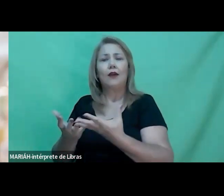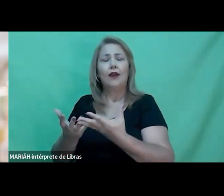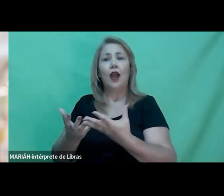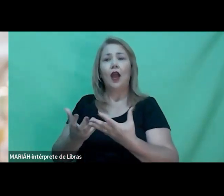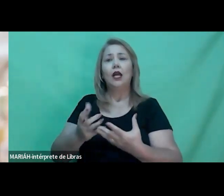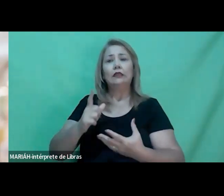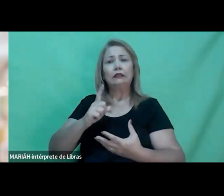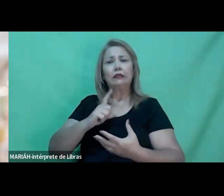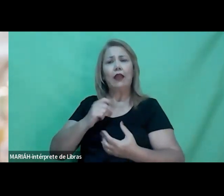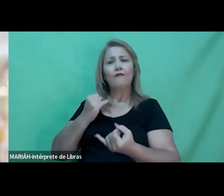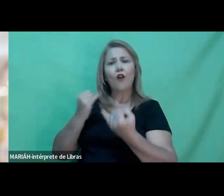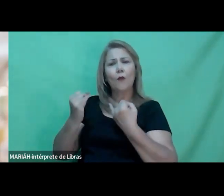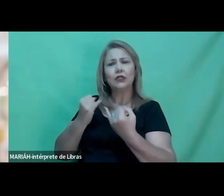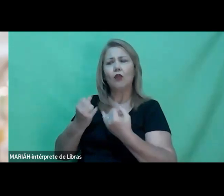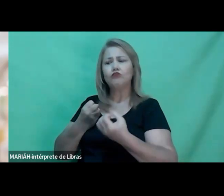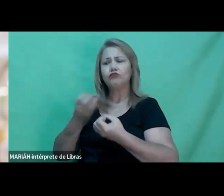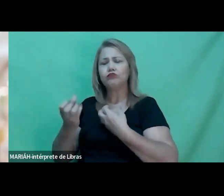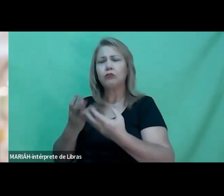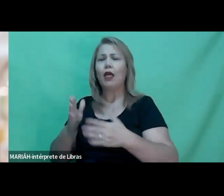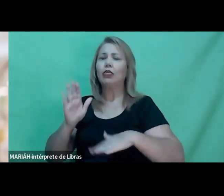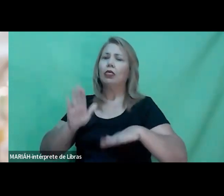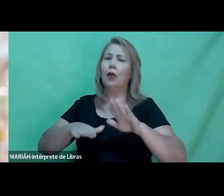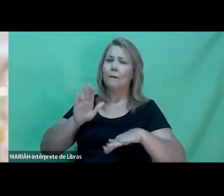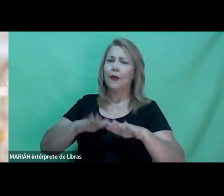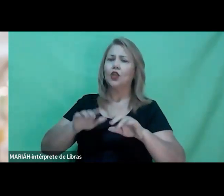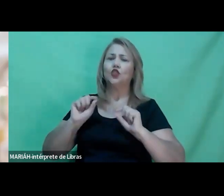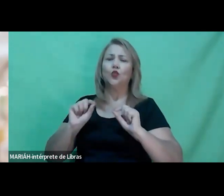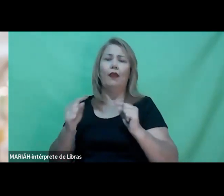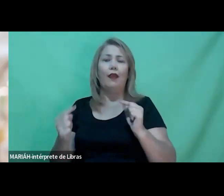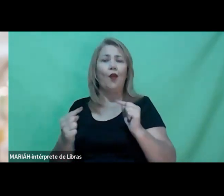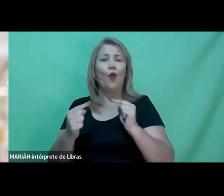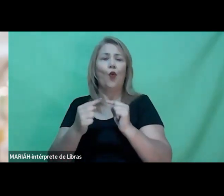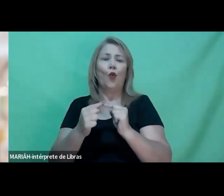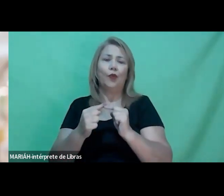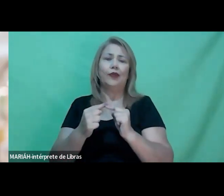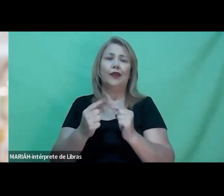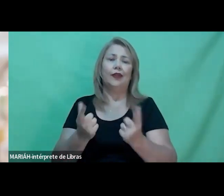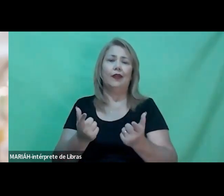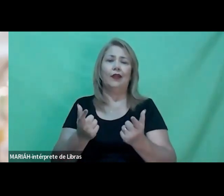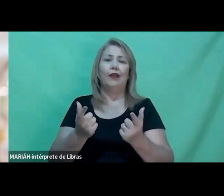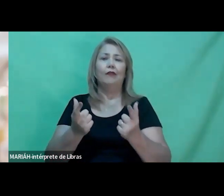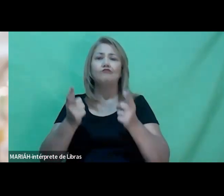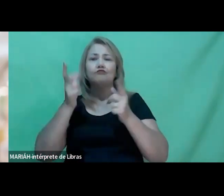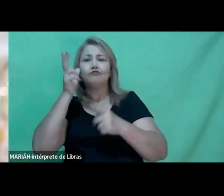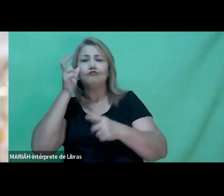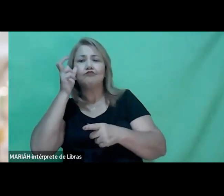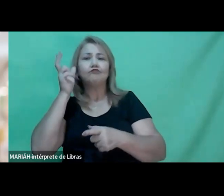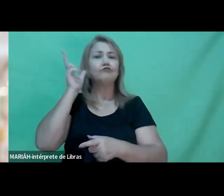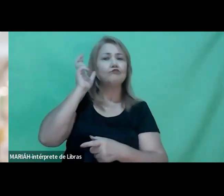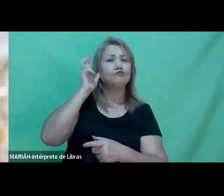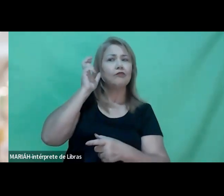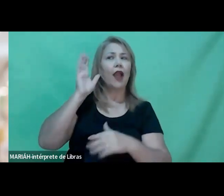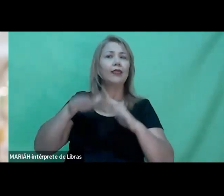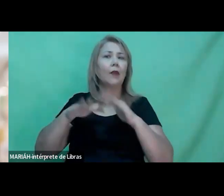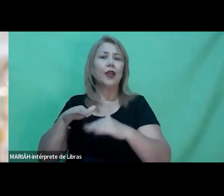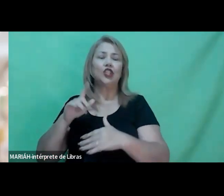va a depender en gran medida de los eh potenciales visuales y auditivos que pueda tener la